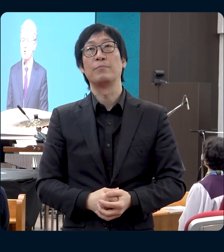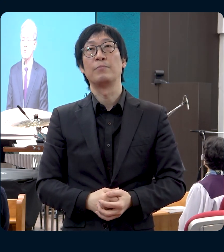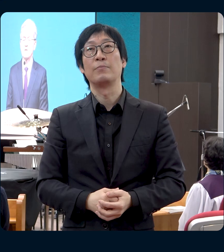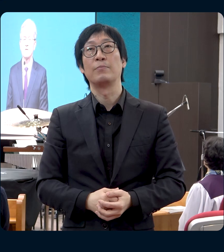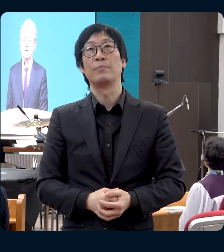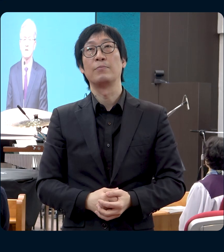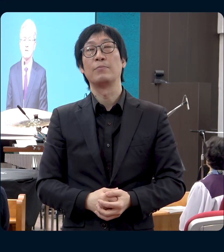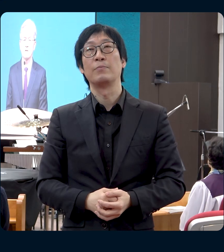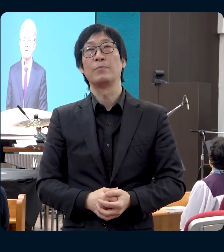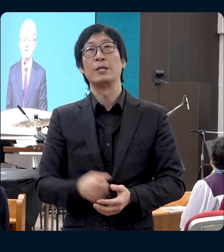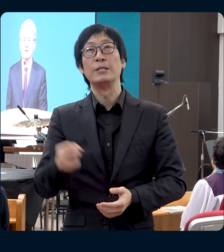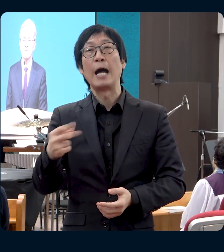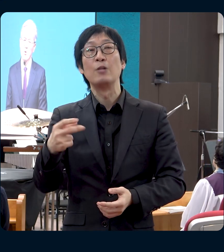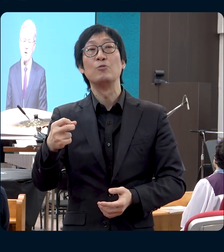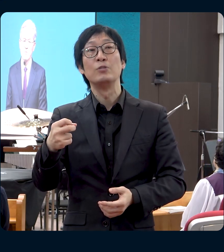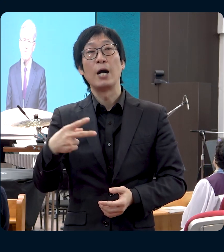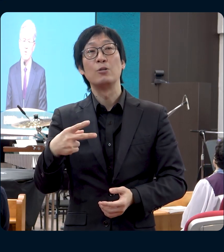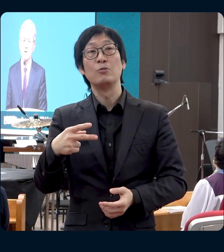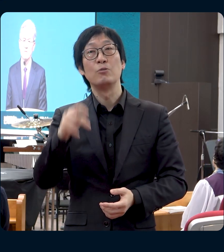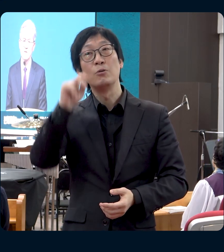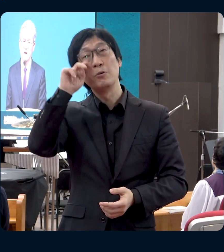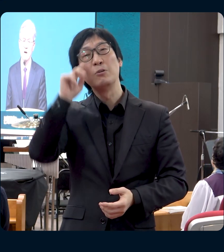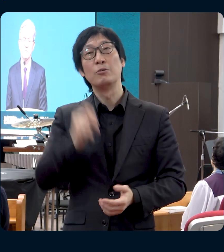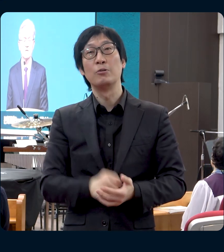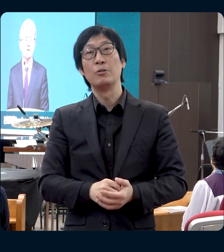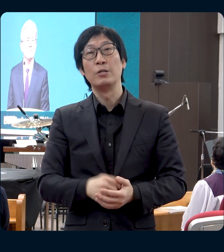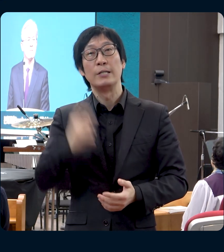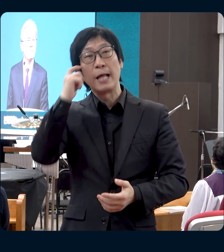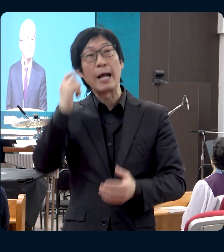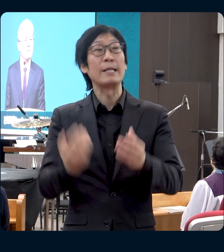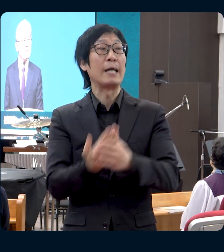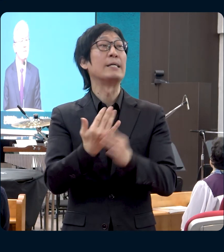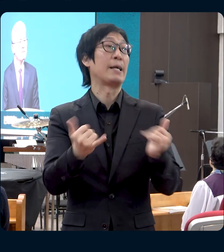자주 여러 번 보네포 목사님을 생각합니다.